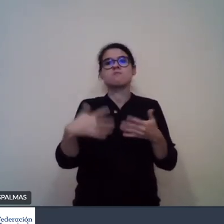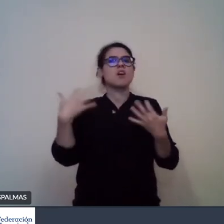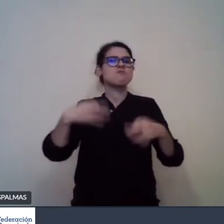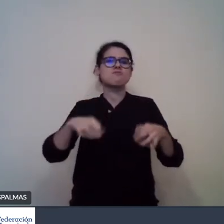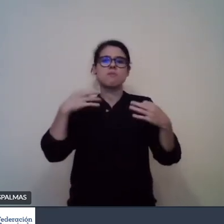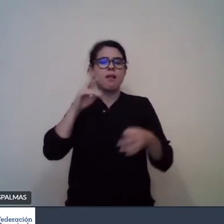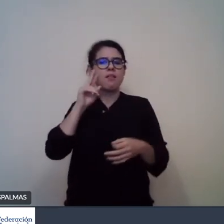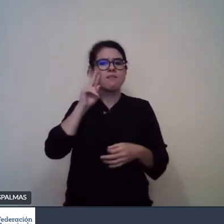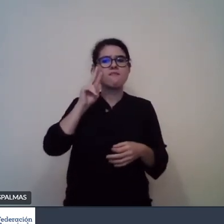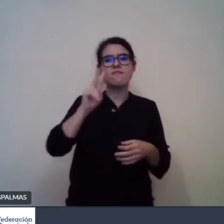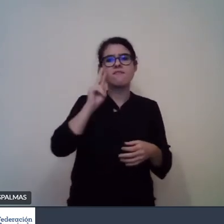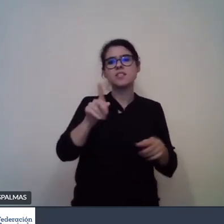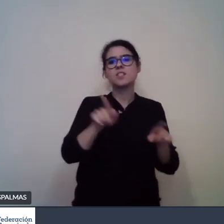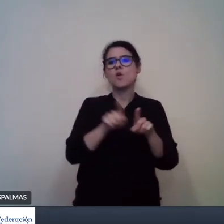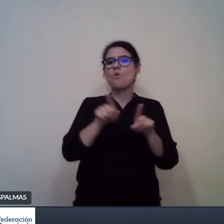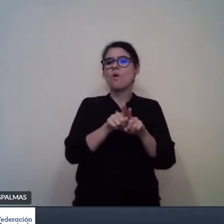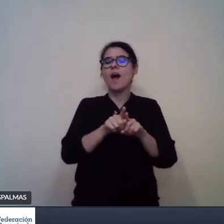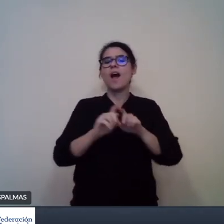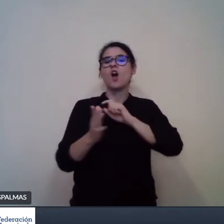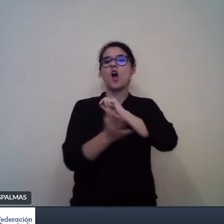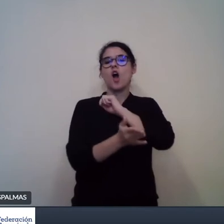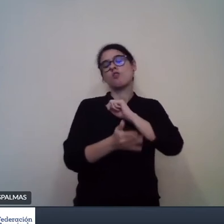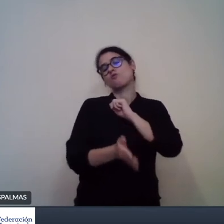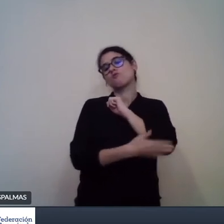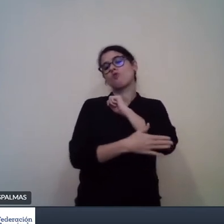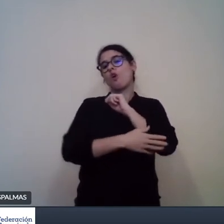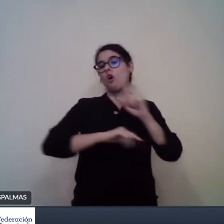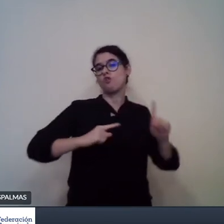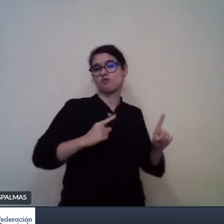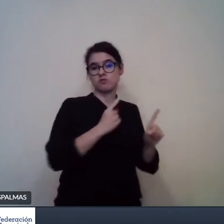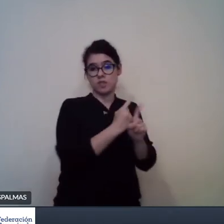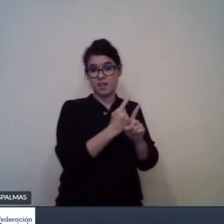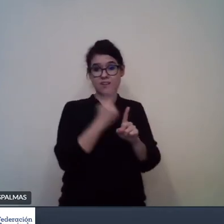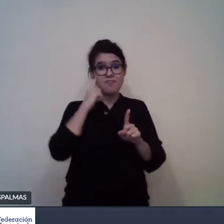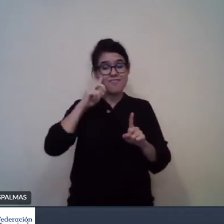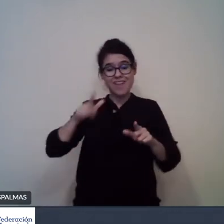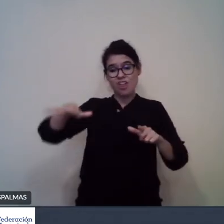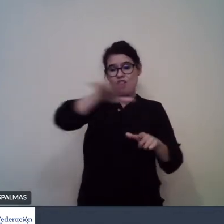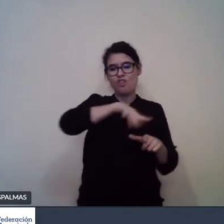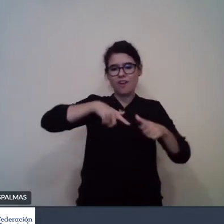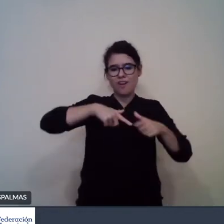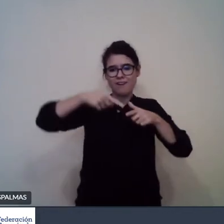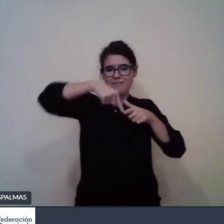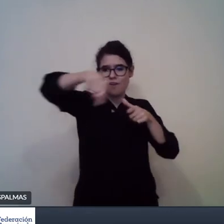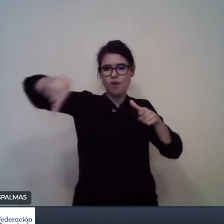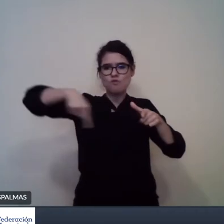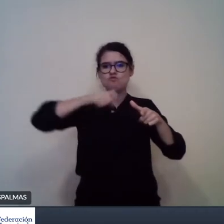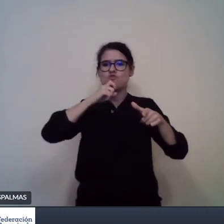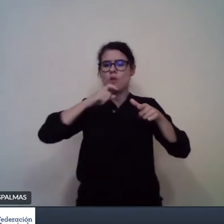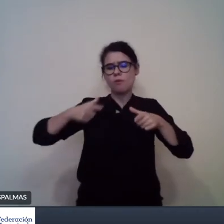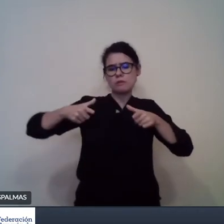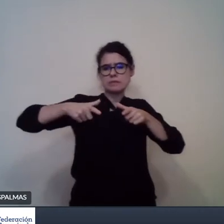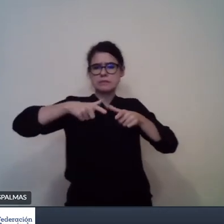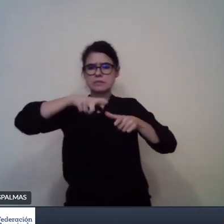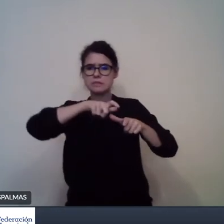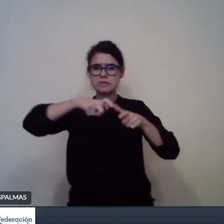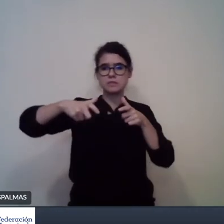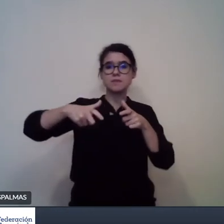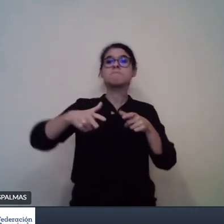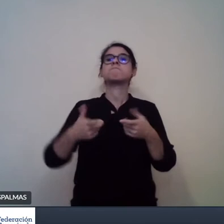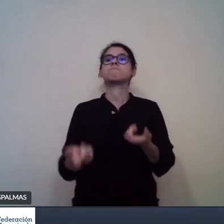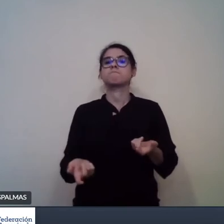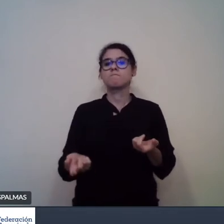contrario. Con este tipo de, con este tipo de disposición, en este codo, lo que se busca sobre todo